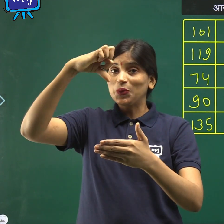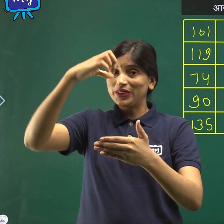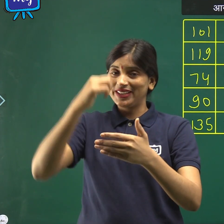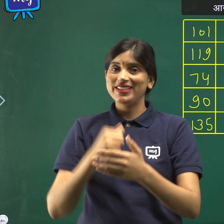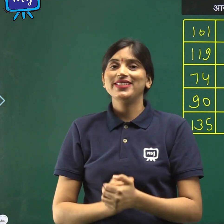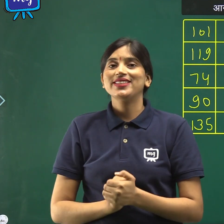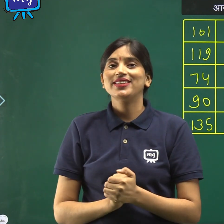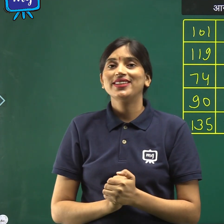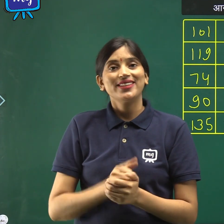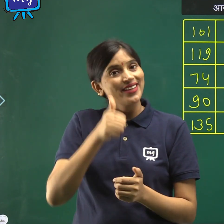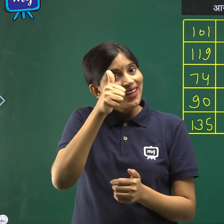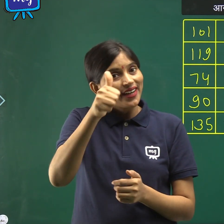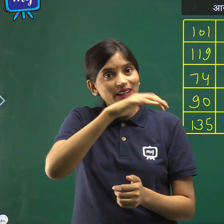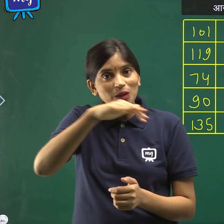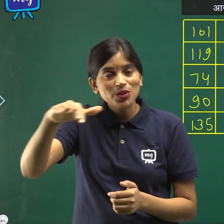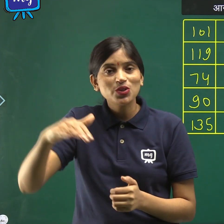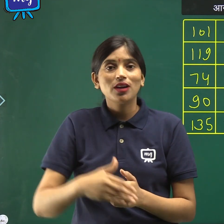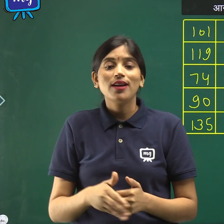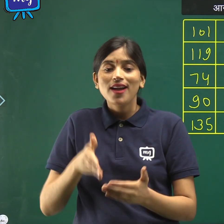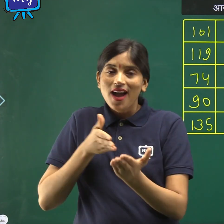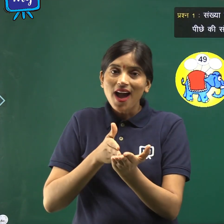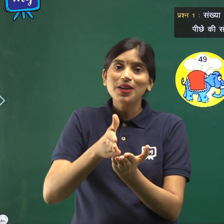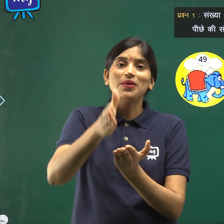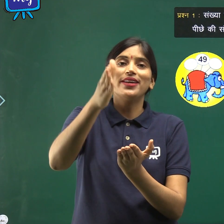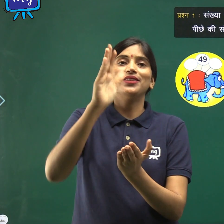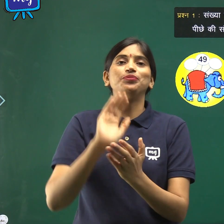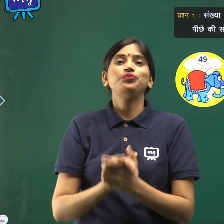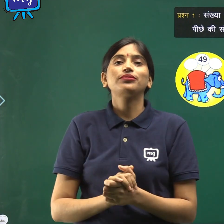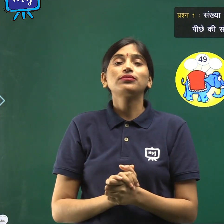129। ठीक है बच्चों, आगे बढ़ें।